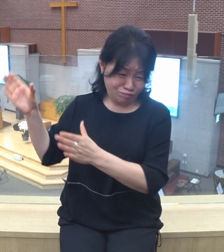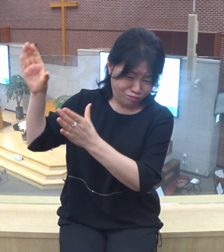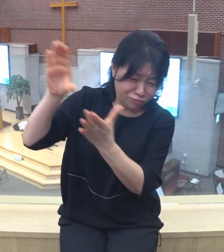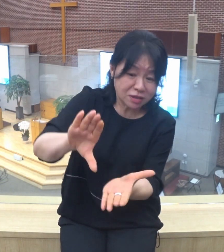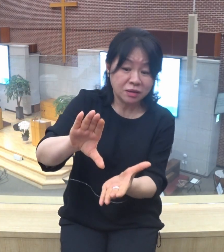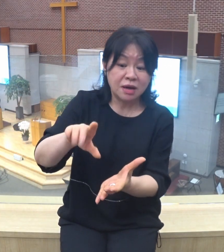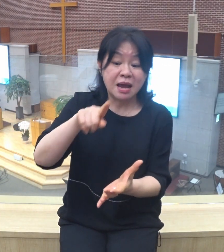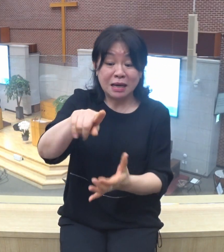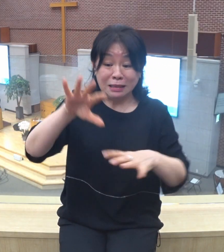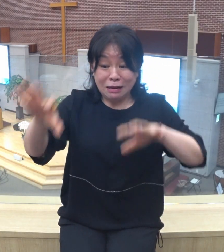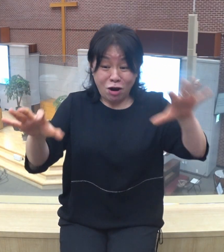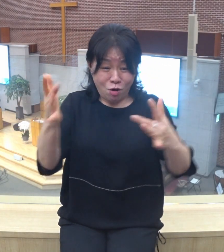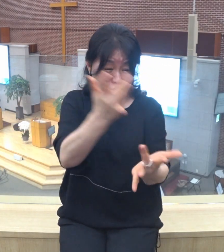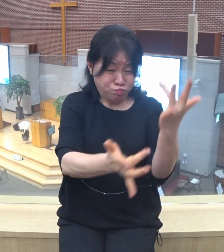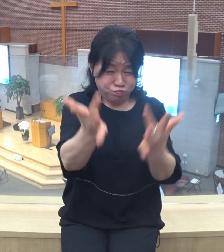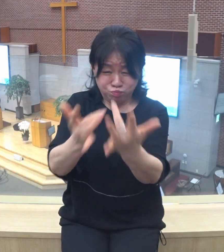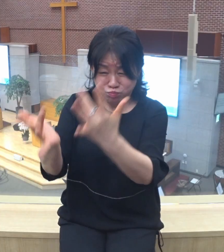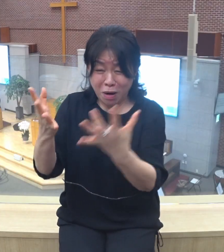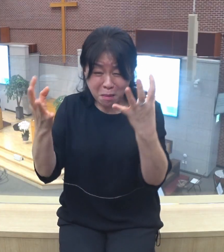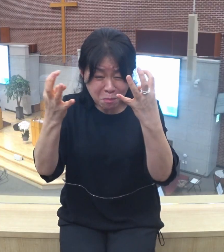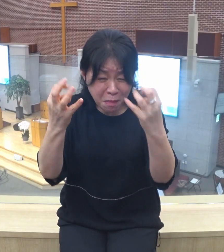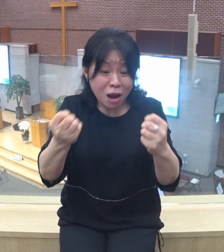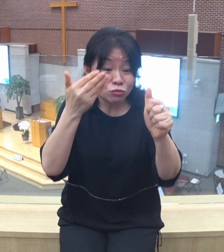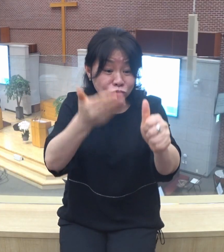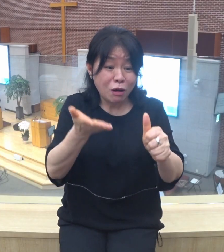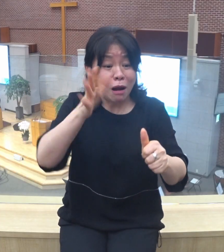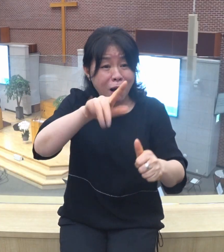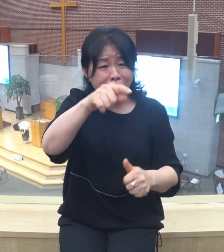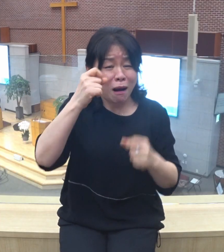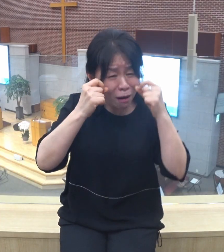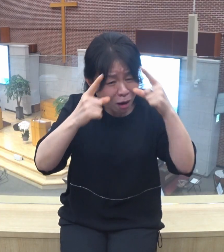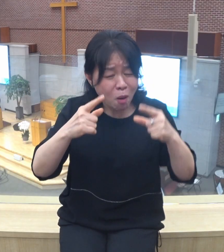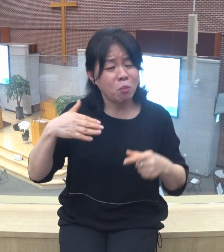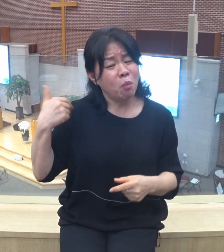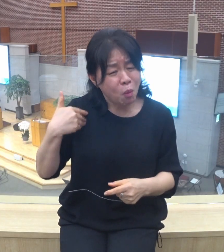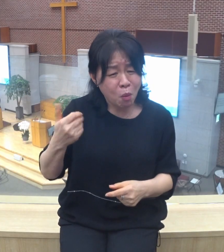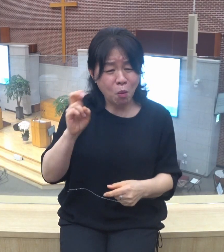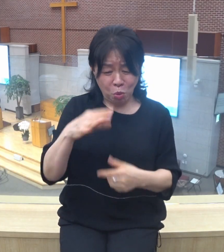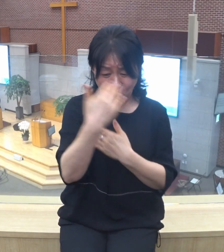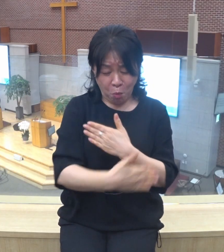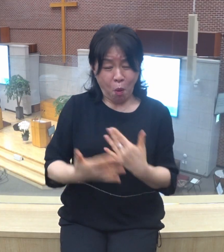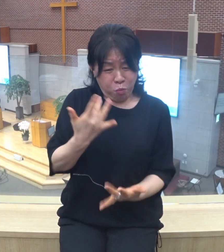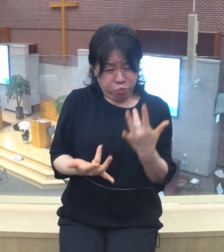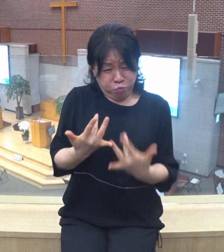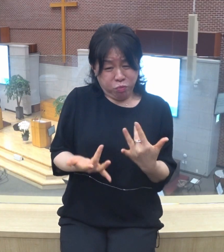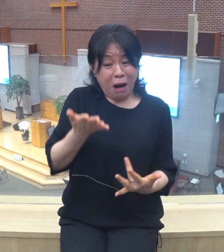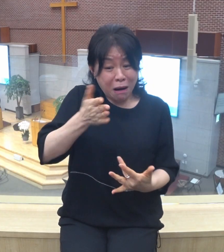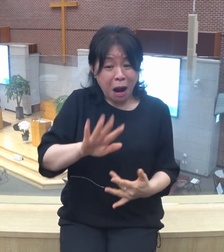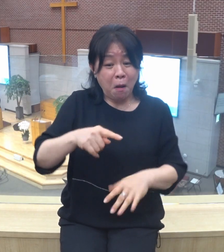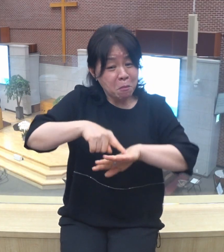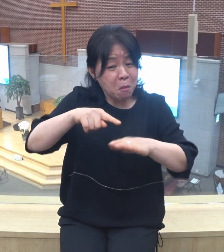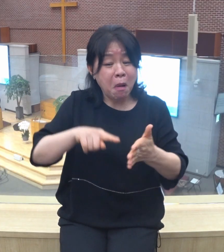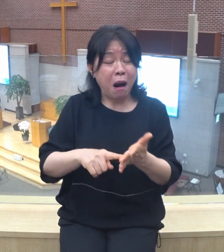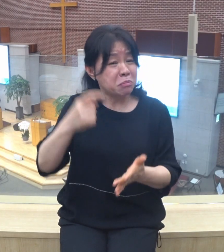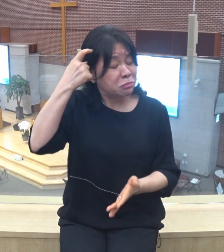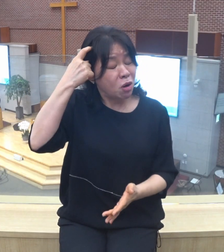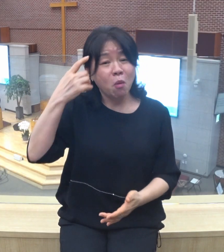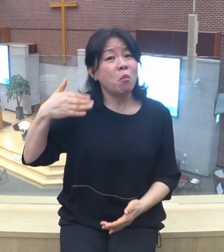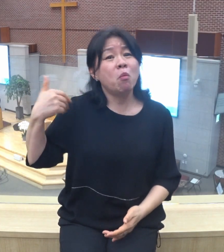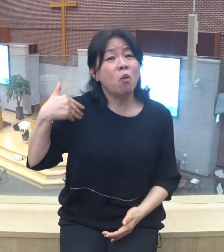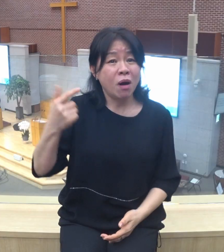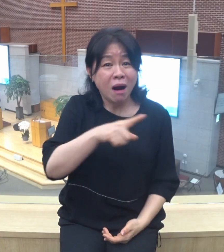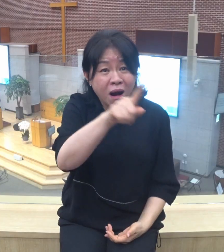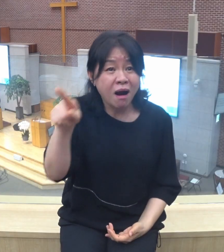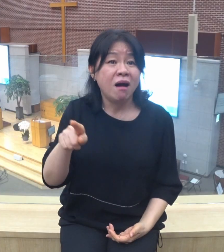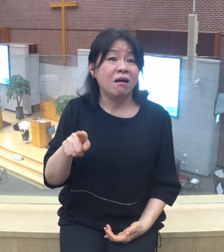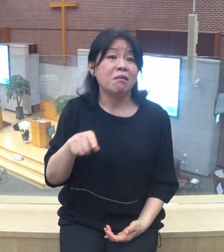그 사방에서 불타오르나 깨닫지 못하며 몸이 하나 마음에 두지 아니하는도다. 네.